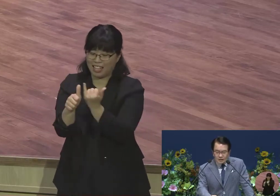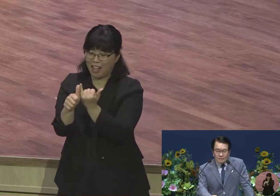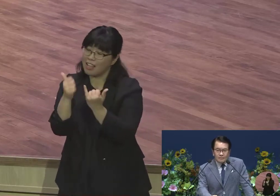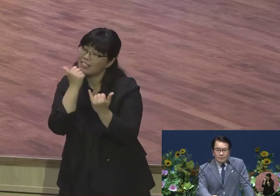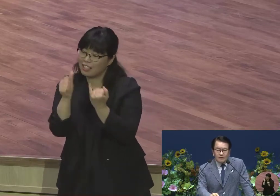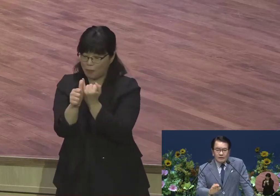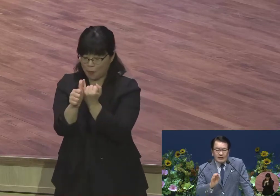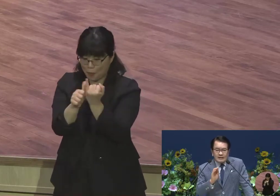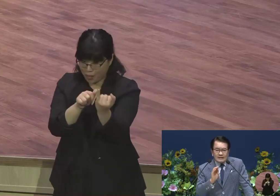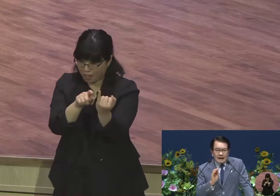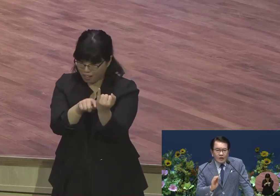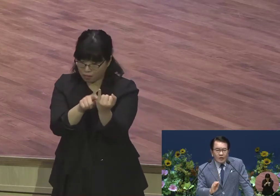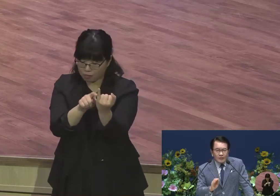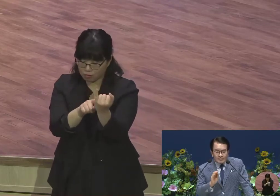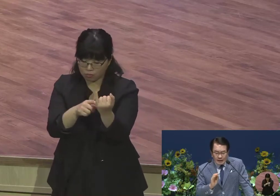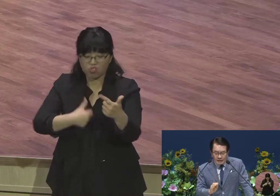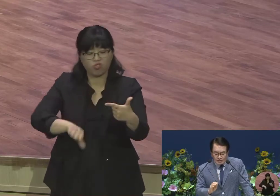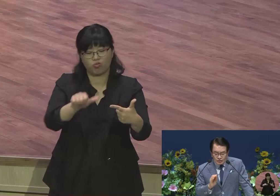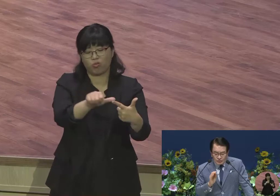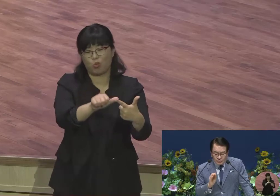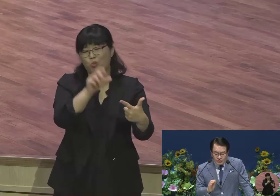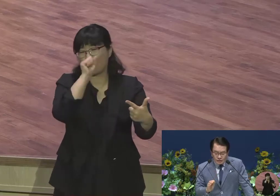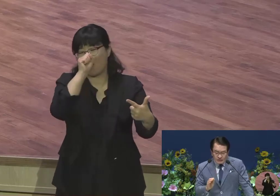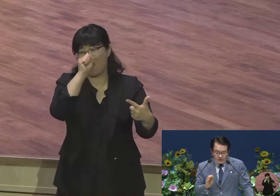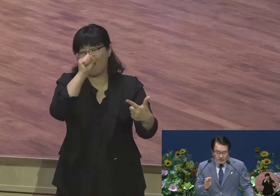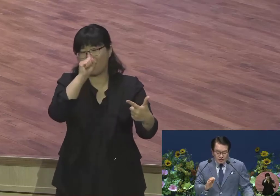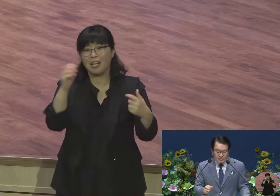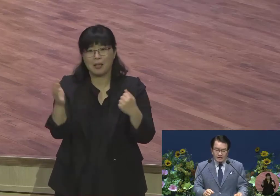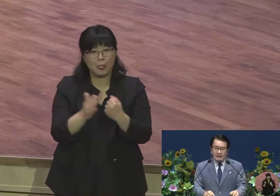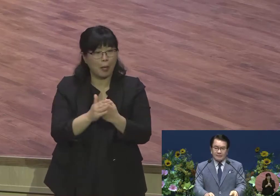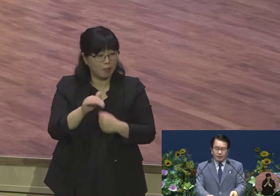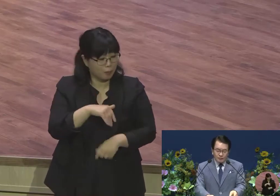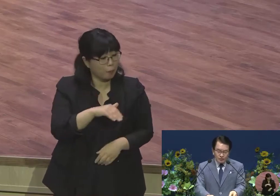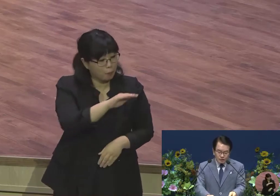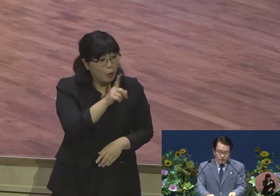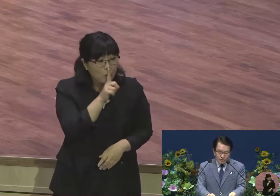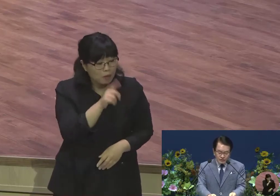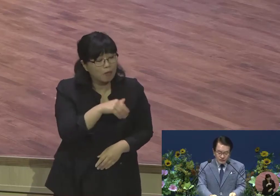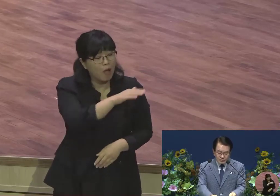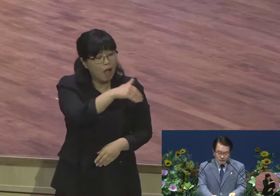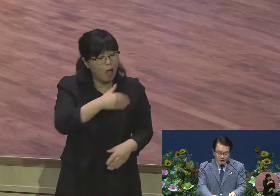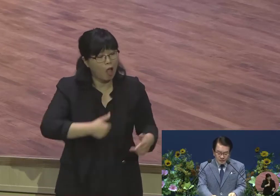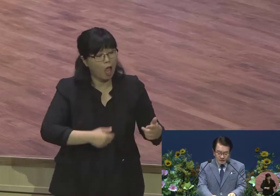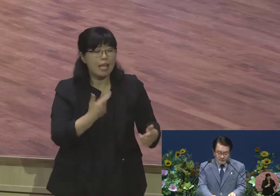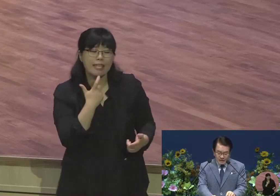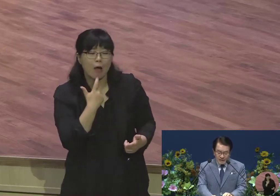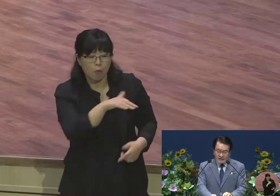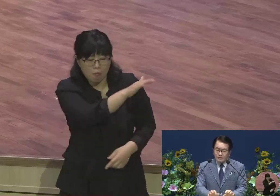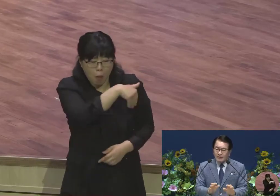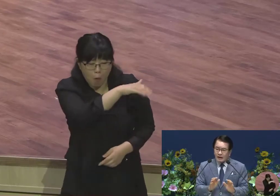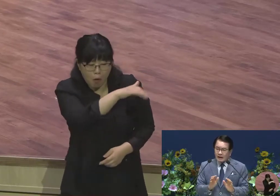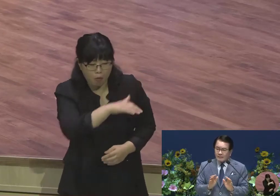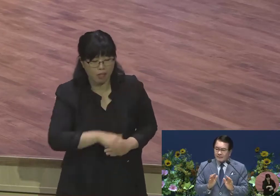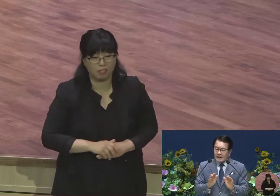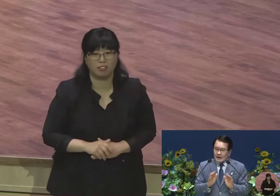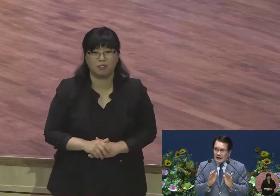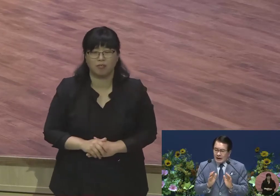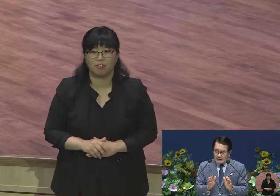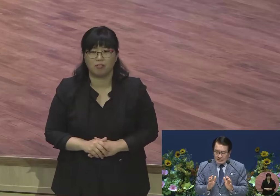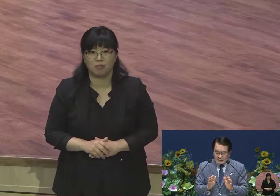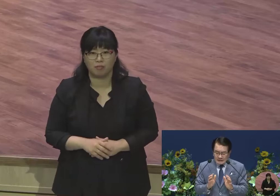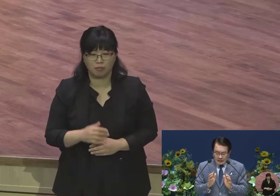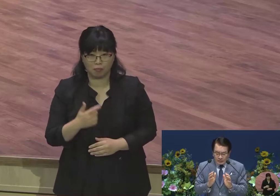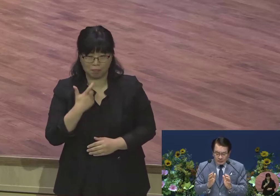장자의 축복을 야곱이 받을 수 있도록 이를 꾸밉니다 본문 6절로 29절에 보면 리버가가